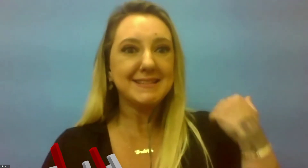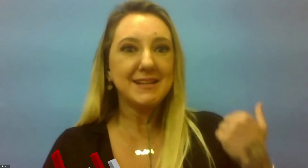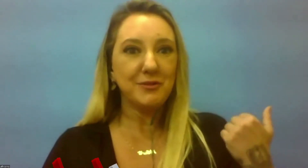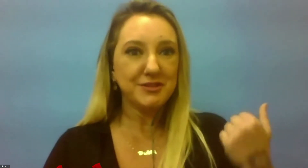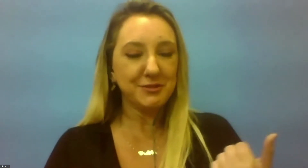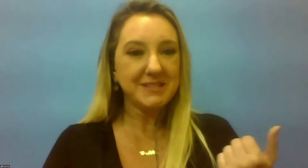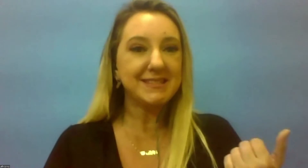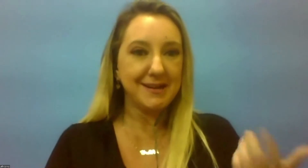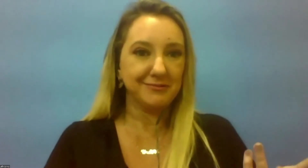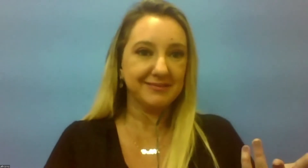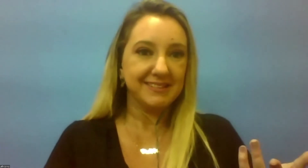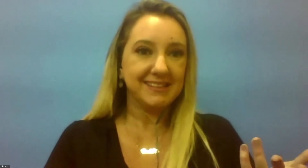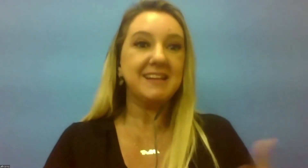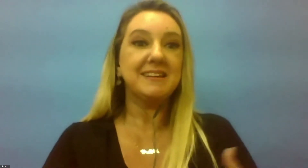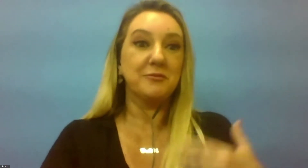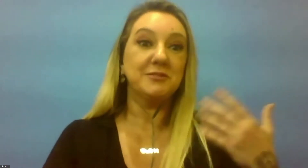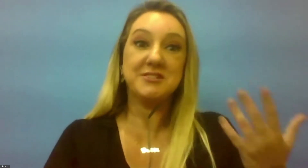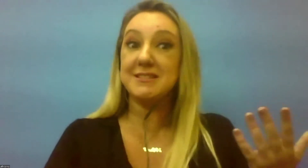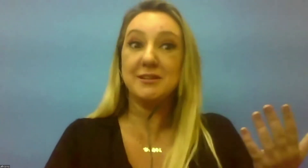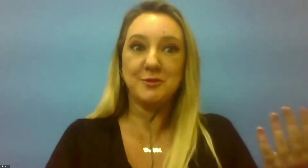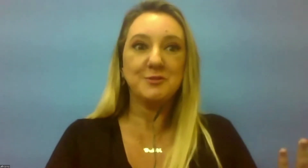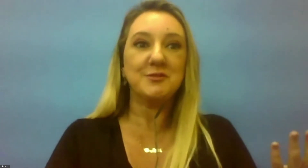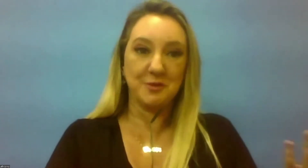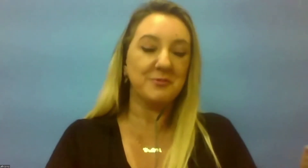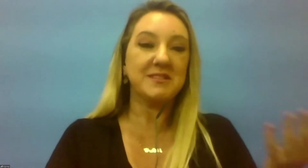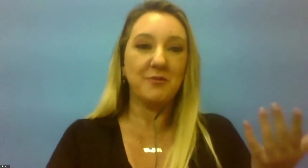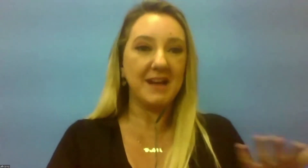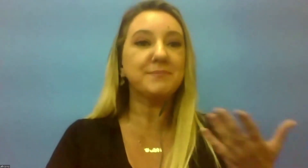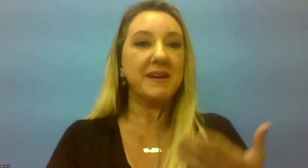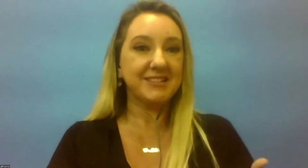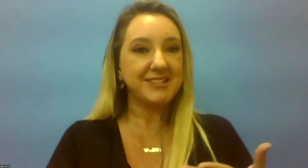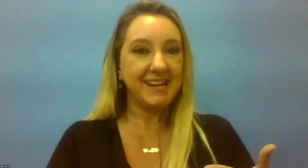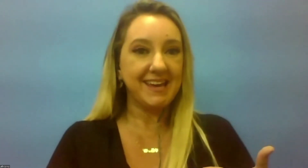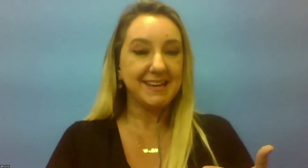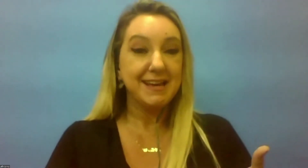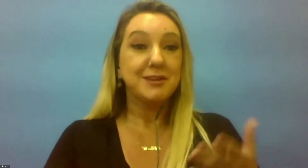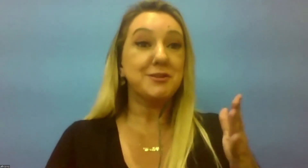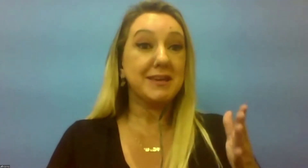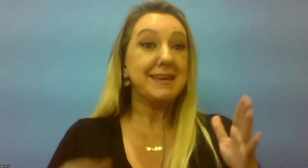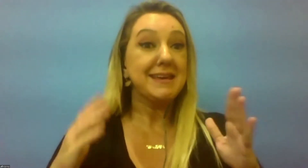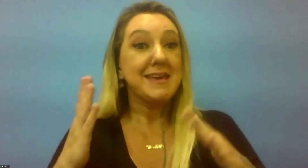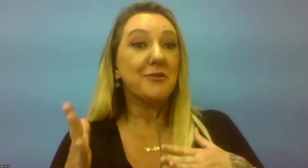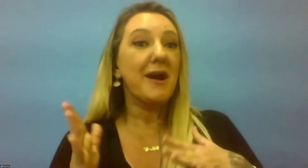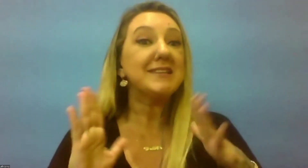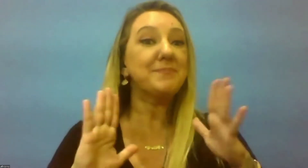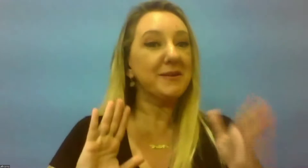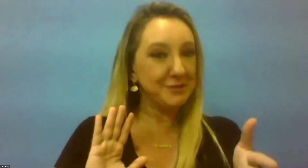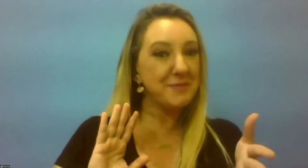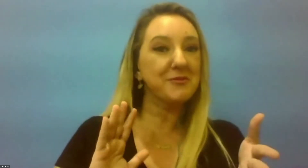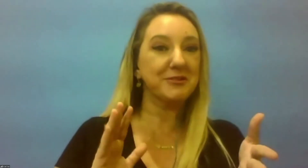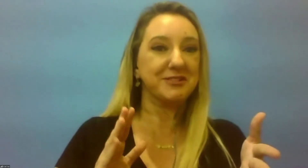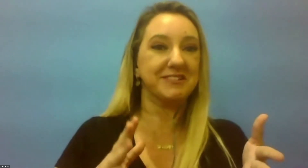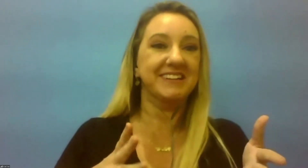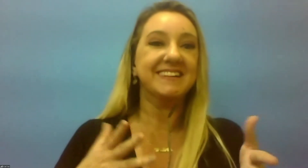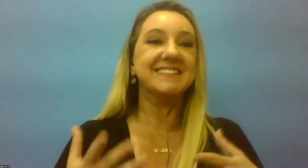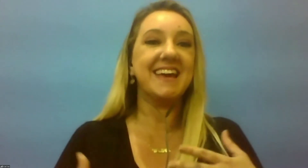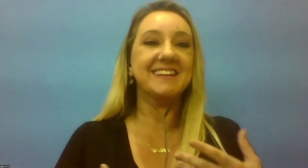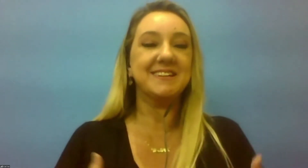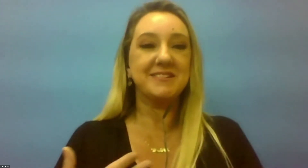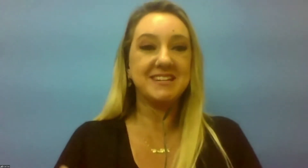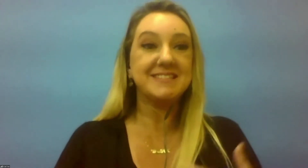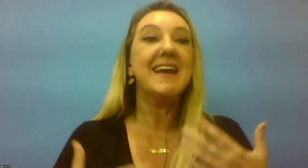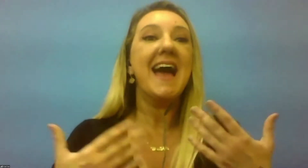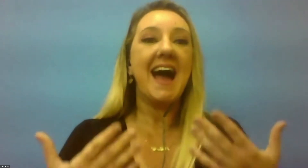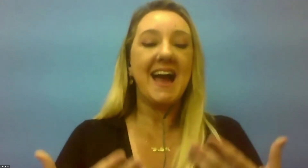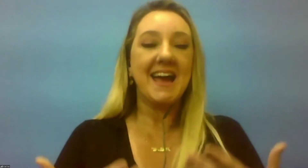lá atrás na Constituição, né, quando diz que todos somos iguais perante a lei. Só que iguais per unum mutuum,